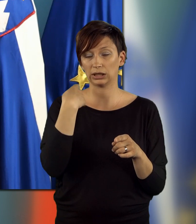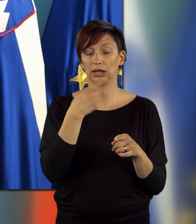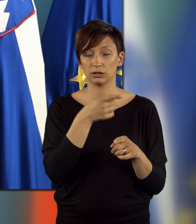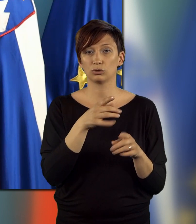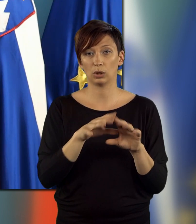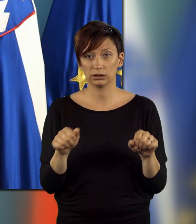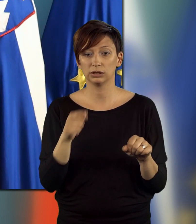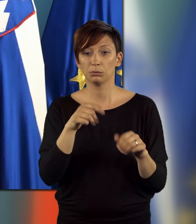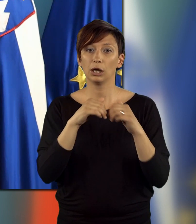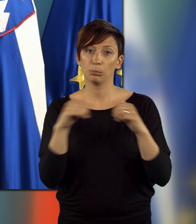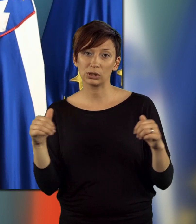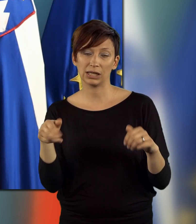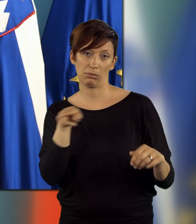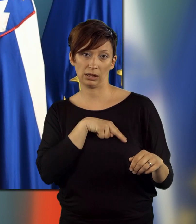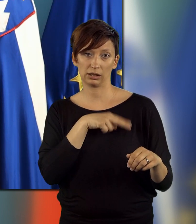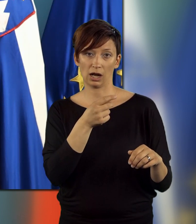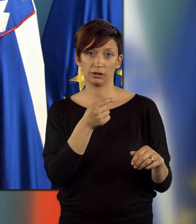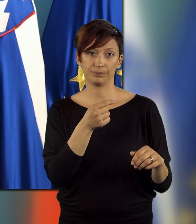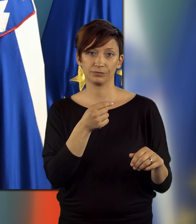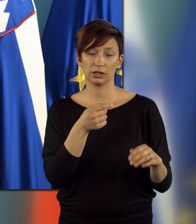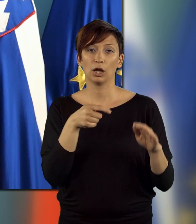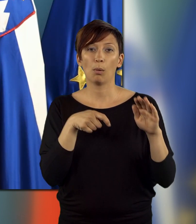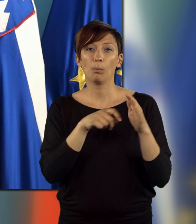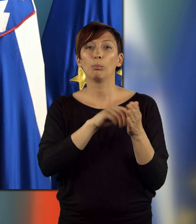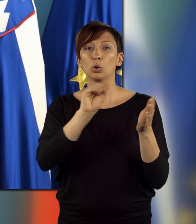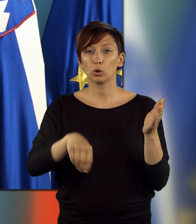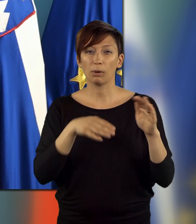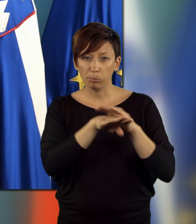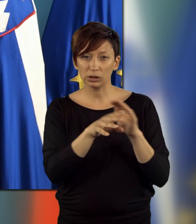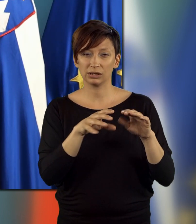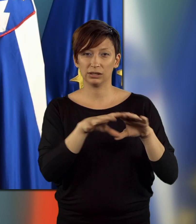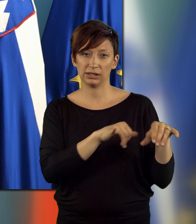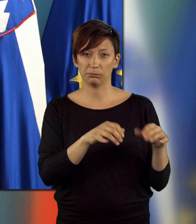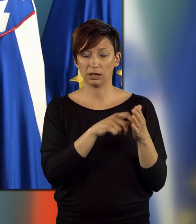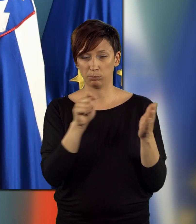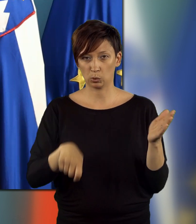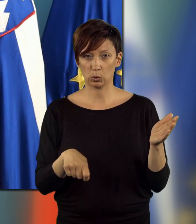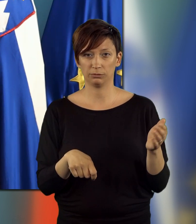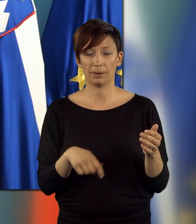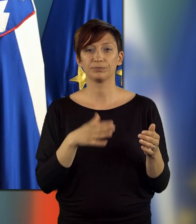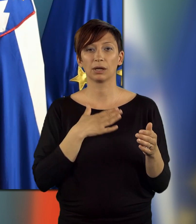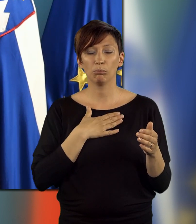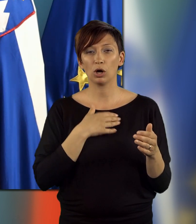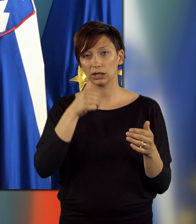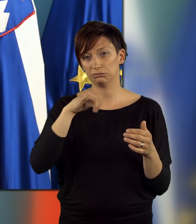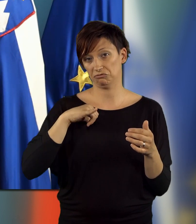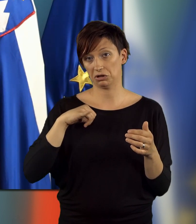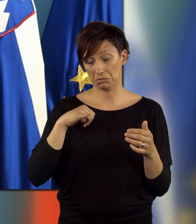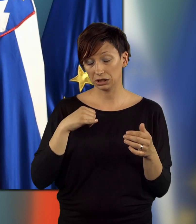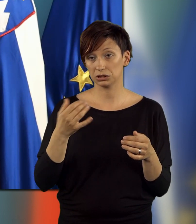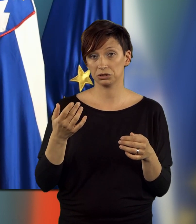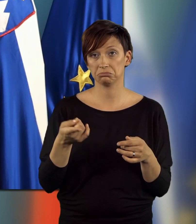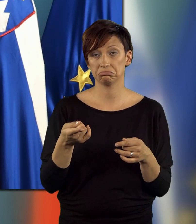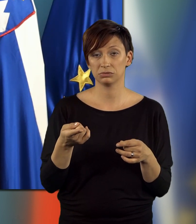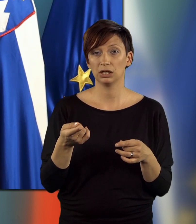in nedeljah, in so bili posebej nagrajevani s podjemnimi pogodbami. Po mojih informacijah